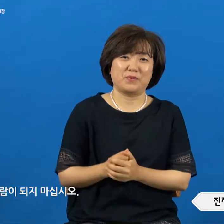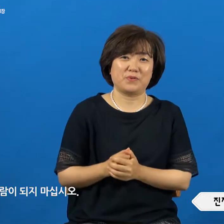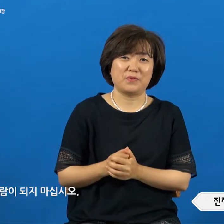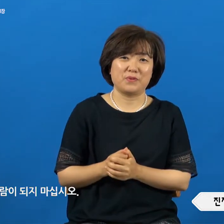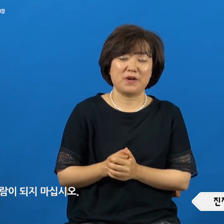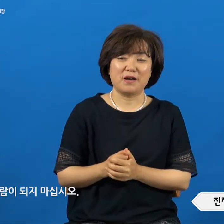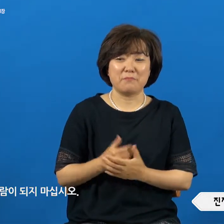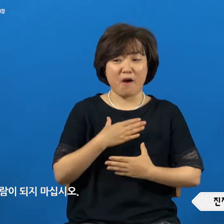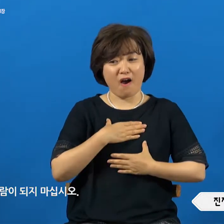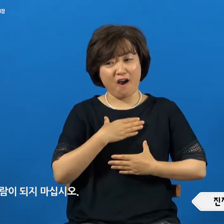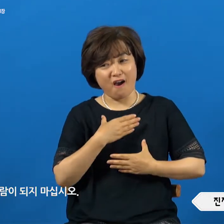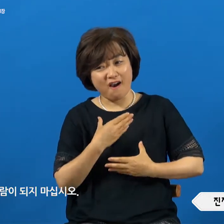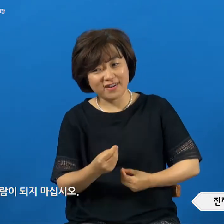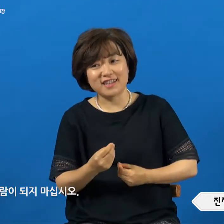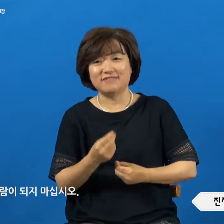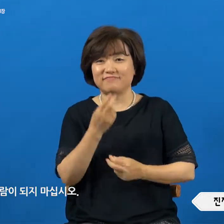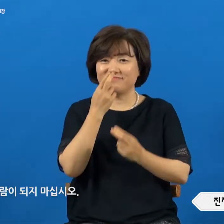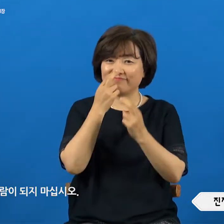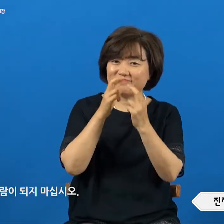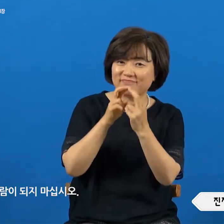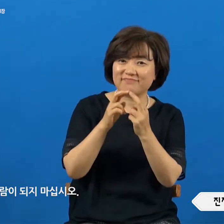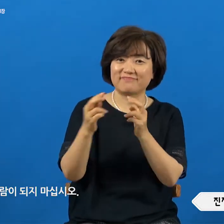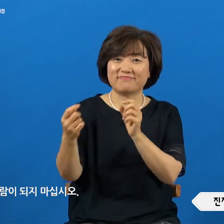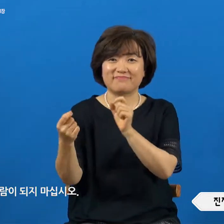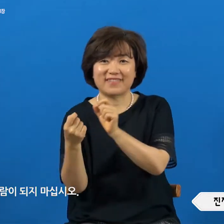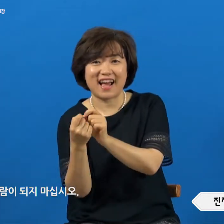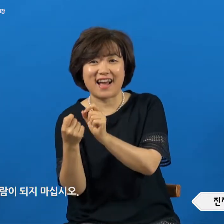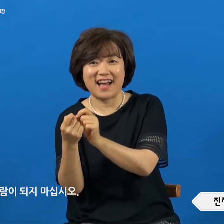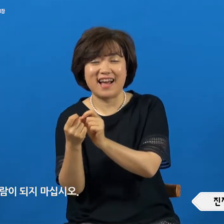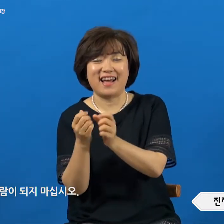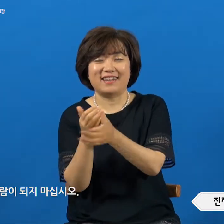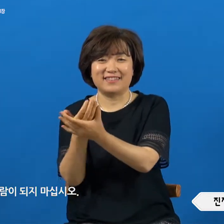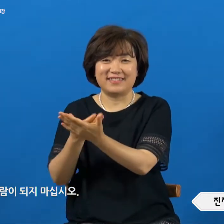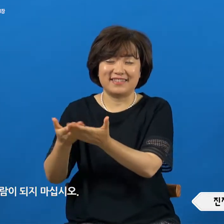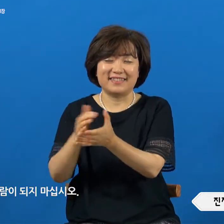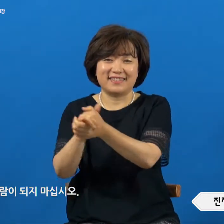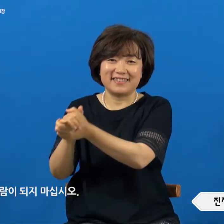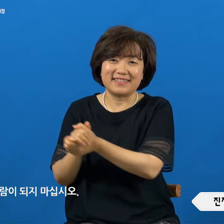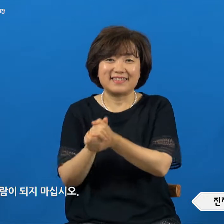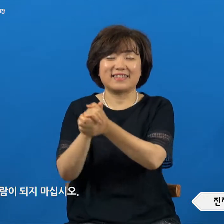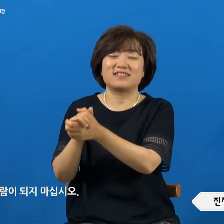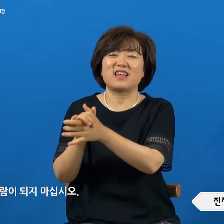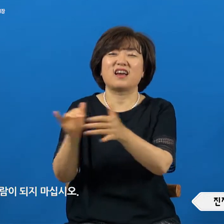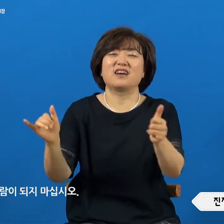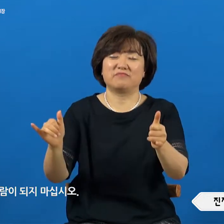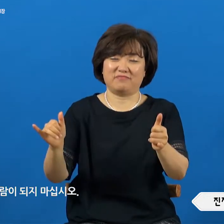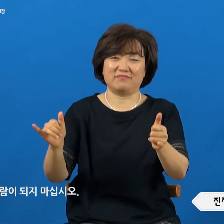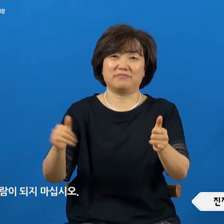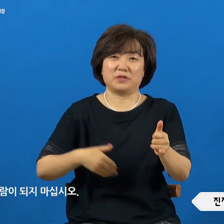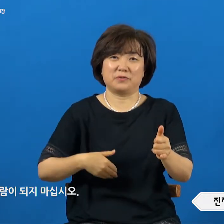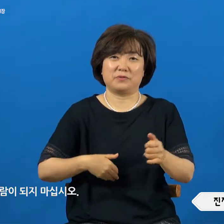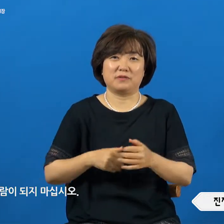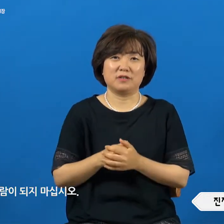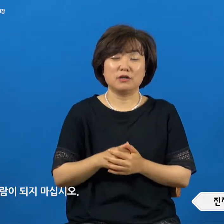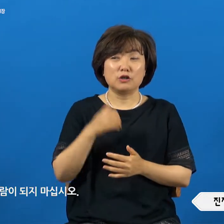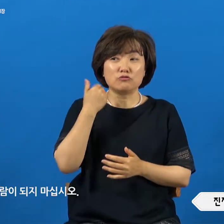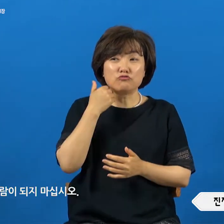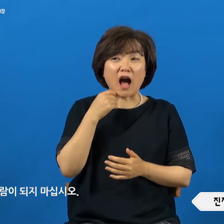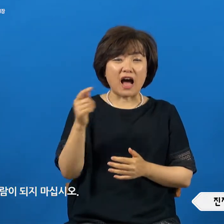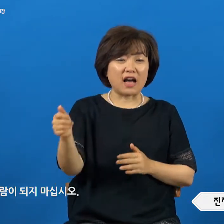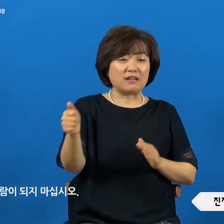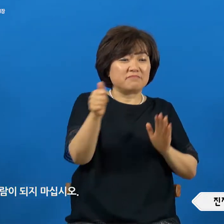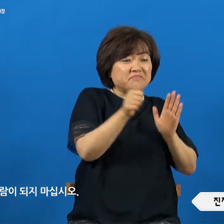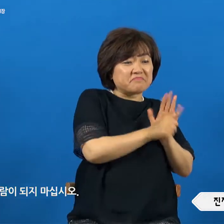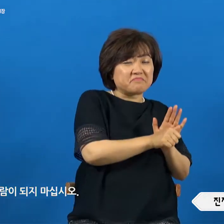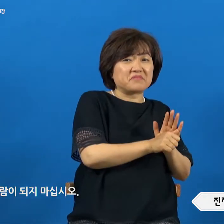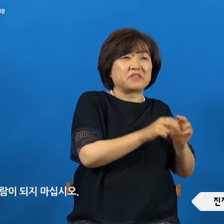사람이 되주십시오. 어떤 분들은 조용히 뒤에서 숨어서 그냥 예배만 드린다고 생각할지